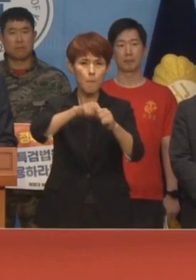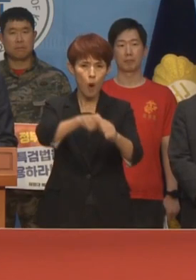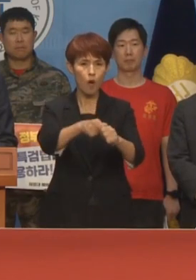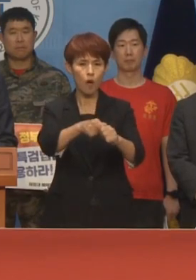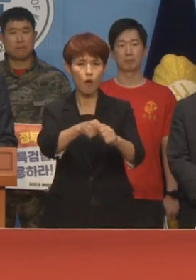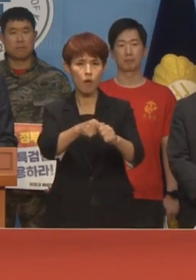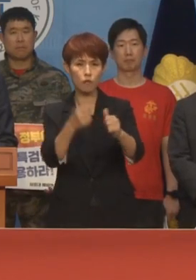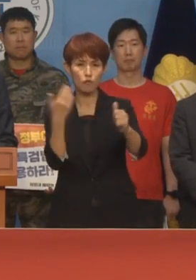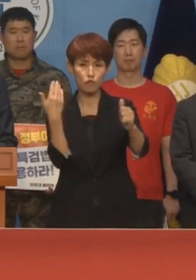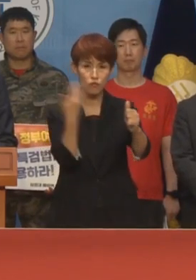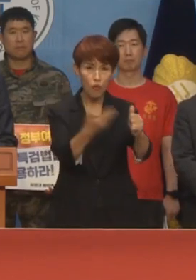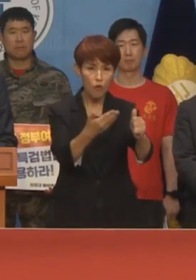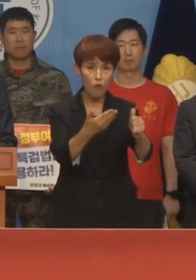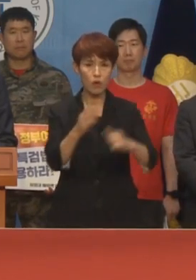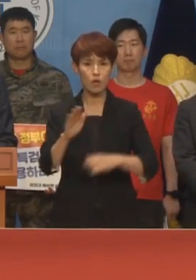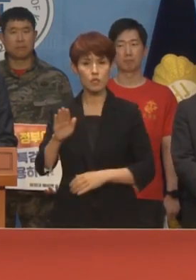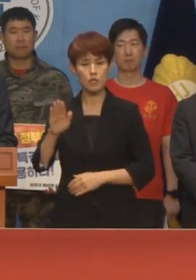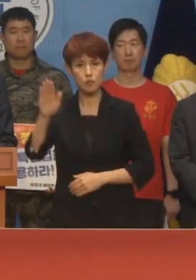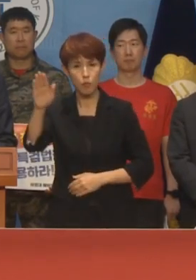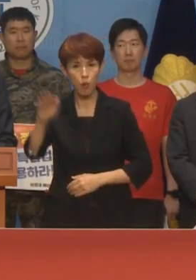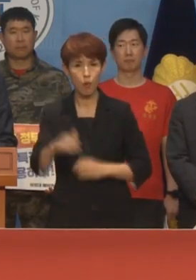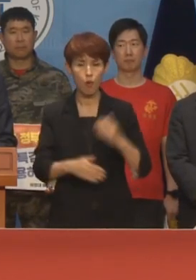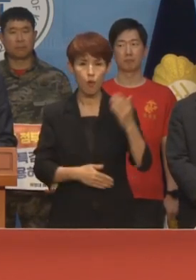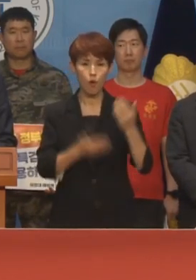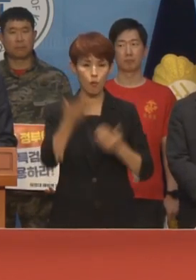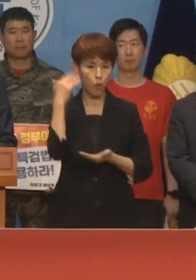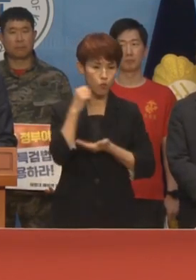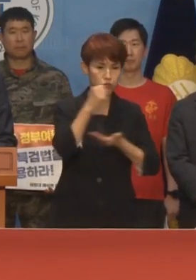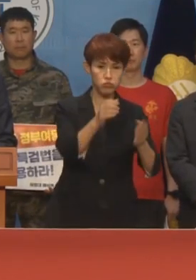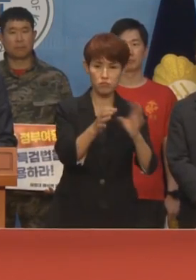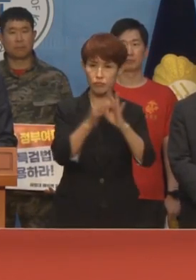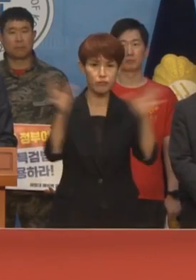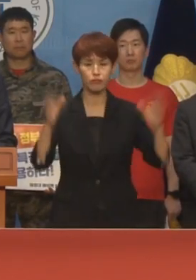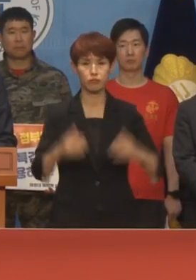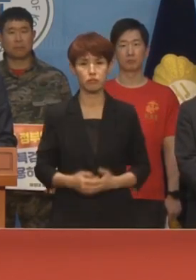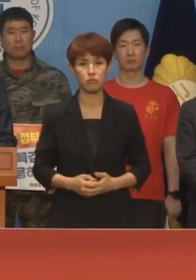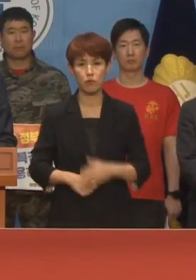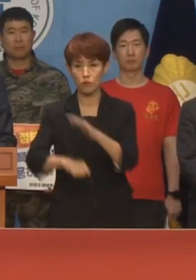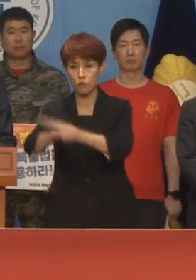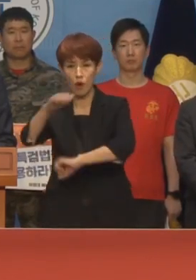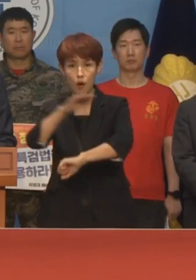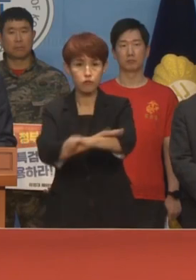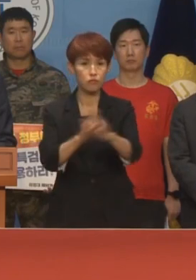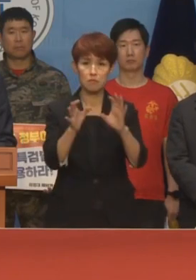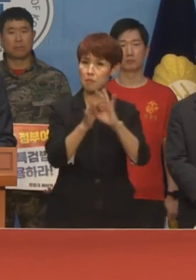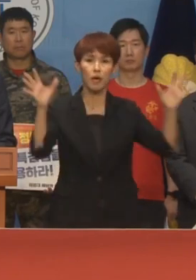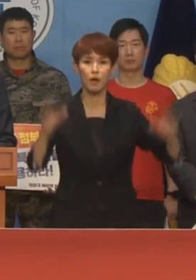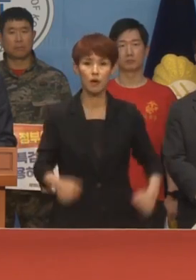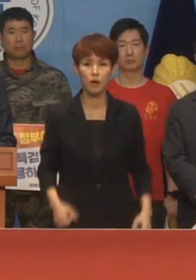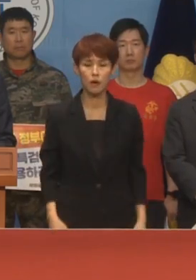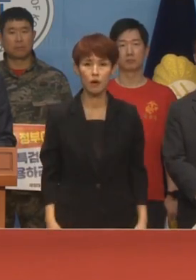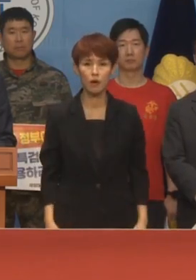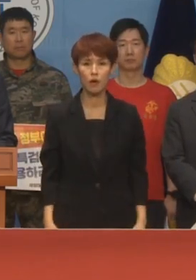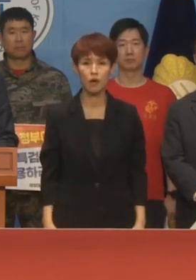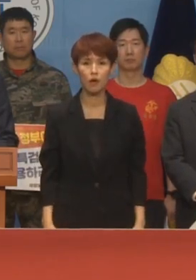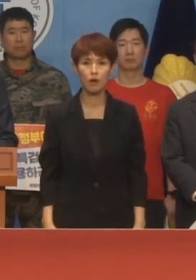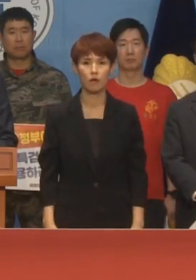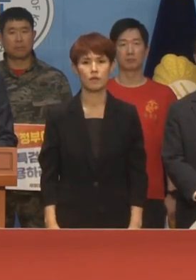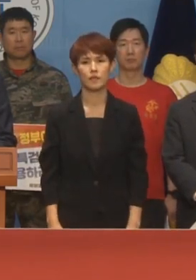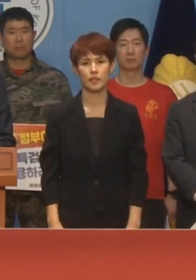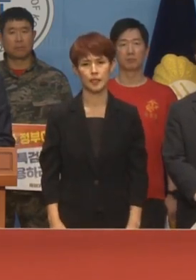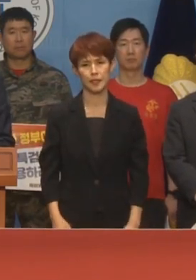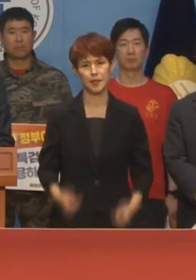것이 진보 보수와 무슨 관계가 있습니까? 좌우와 무슨 관계가 있습니까? 이 점을